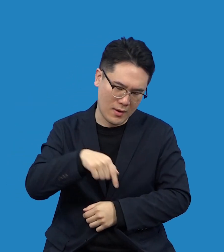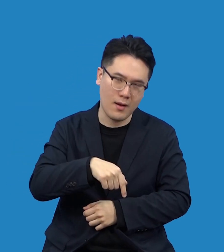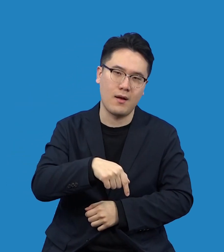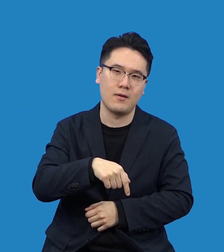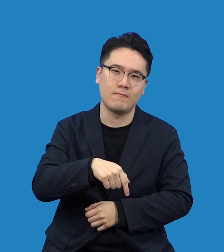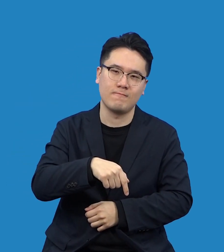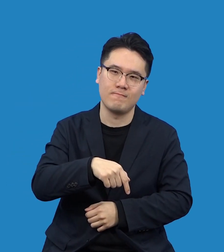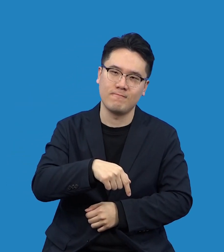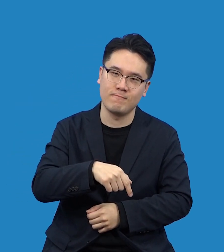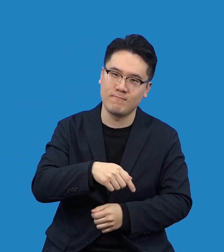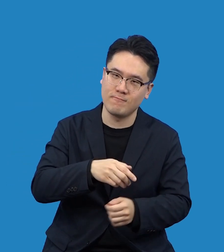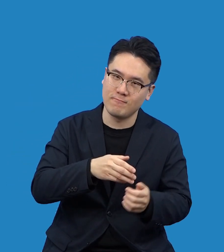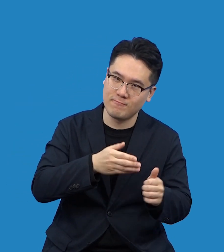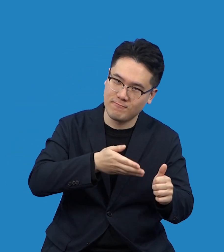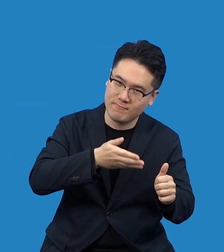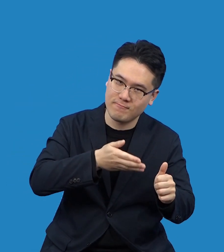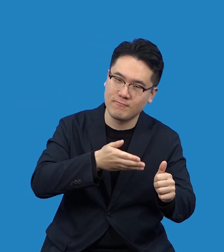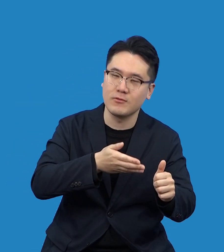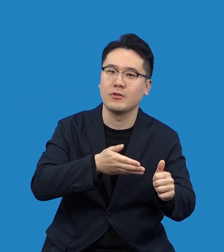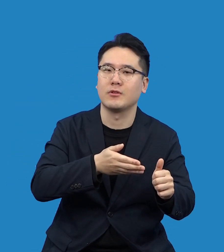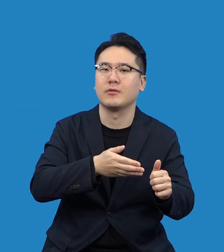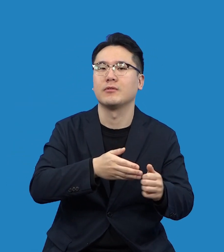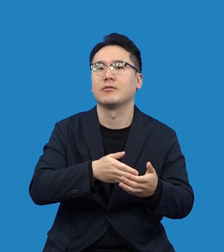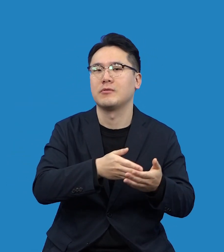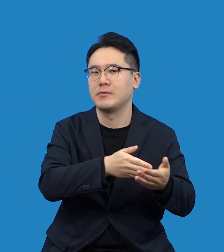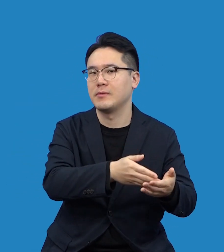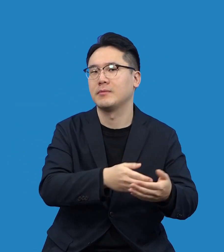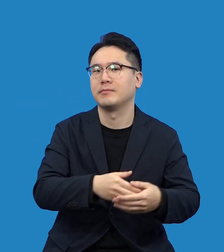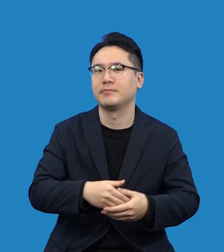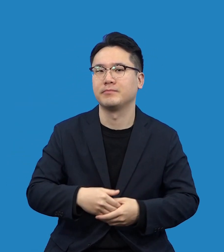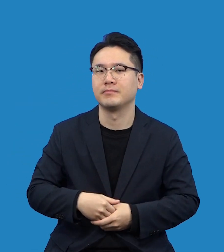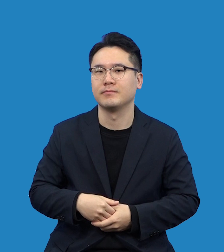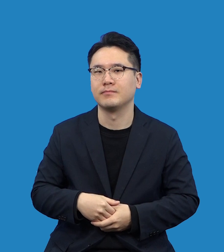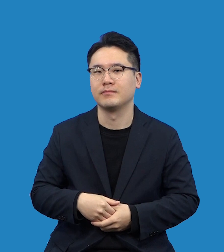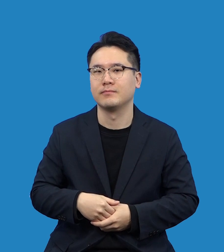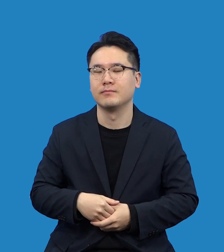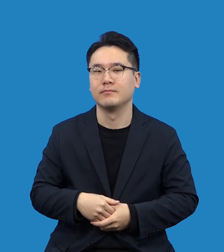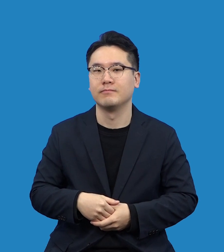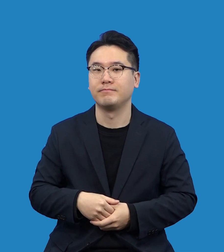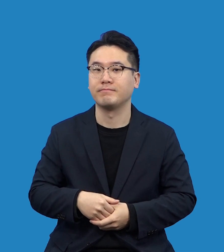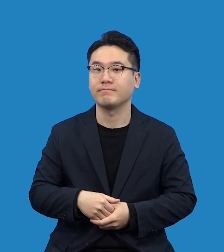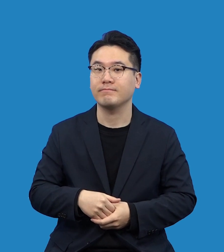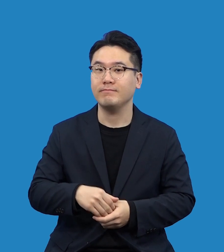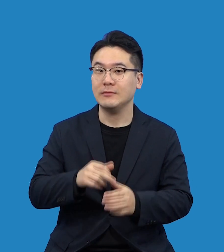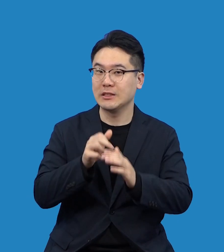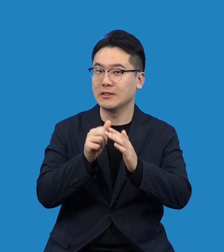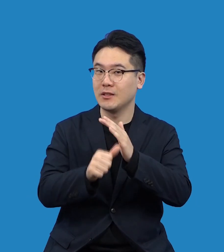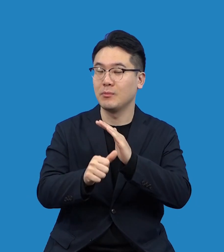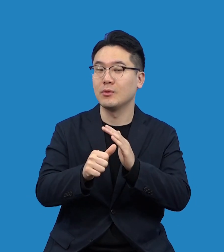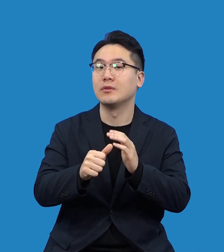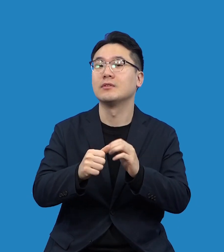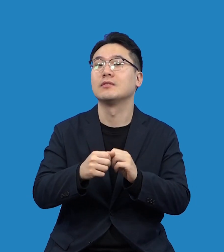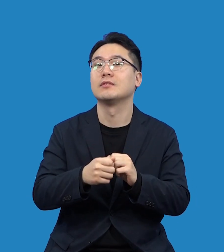이중섭이 그린 대표적인 황소가 저렇게 서 있는 그런 황소,